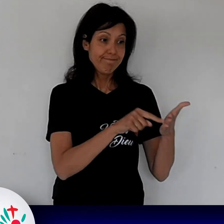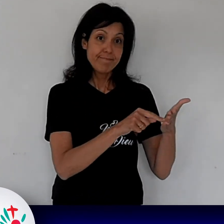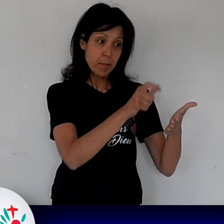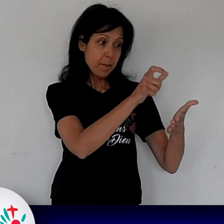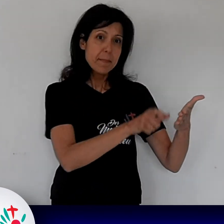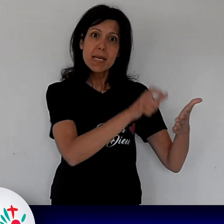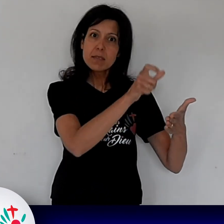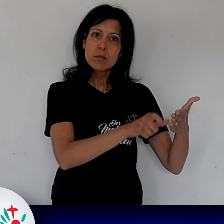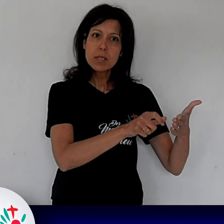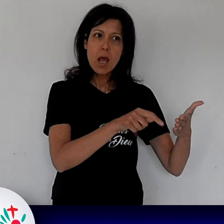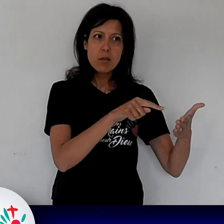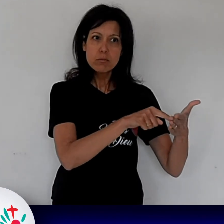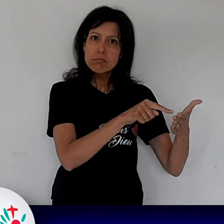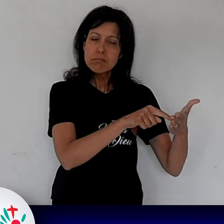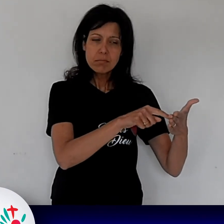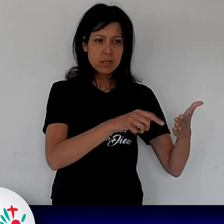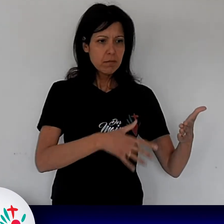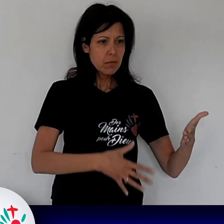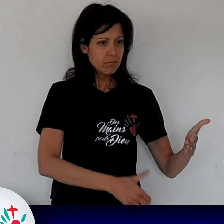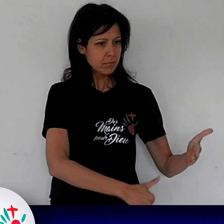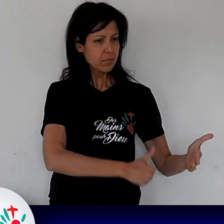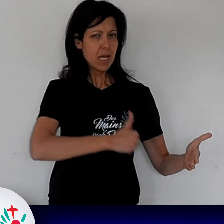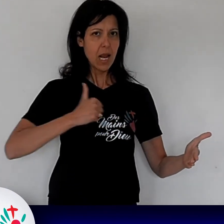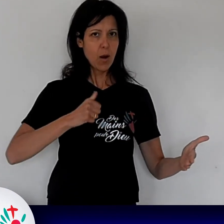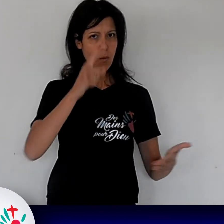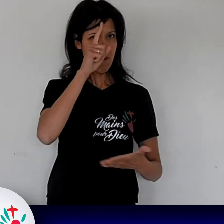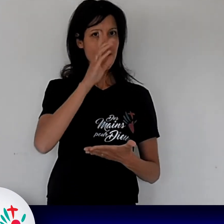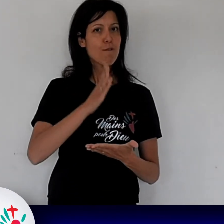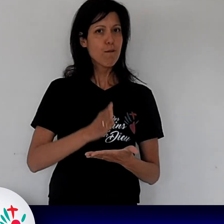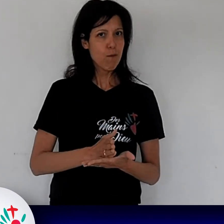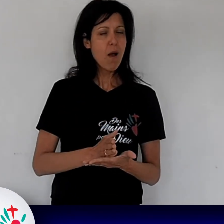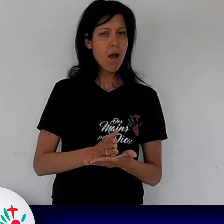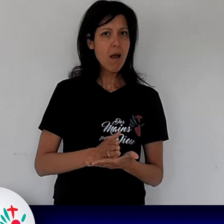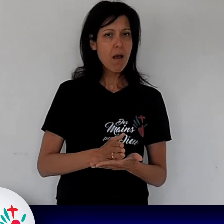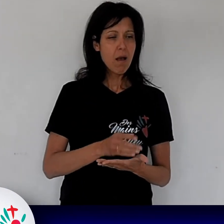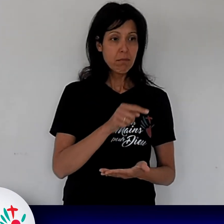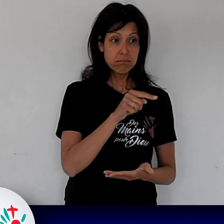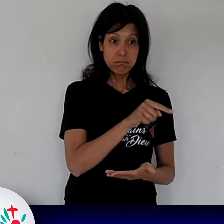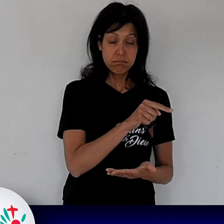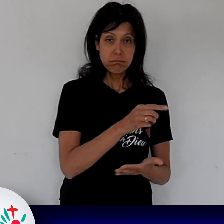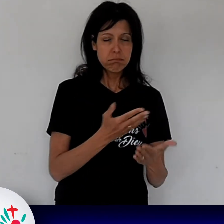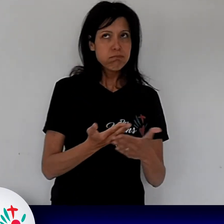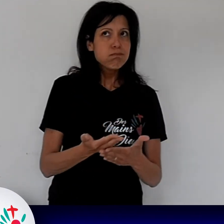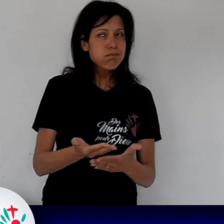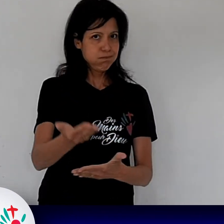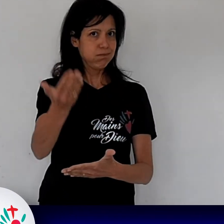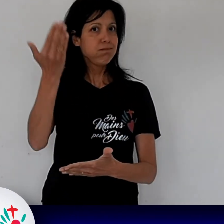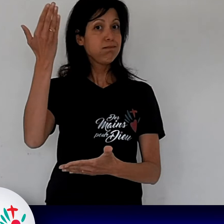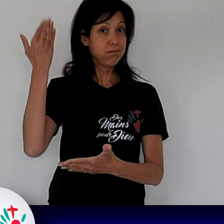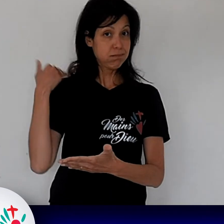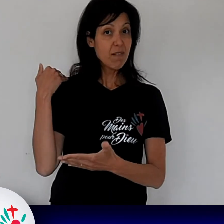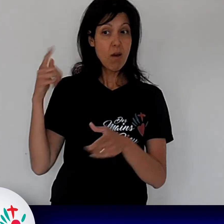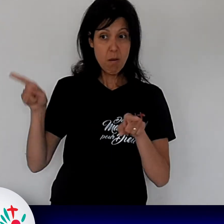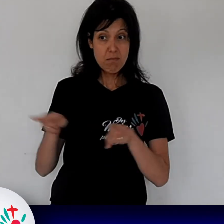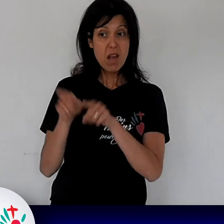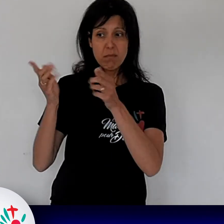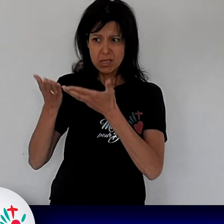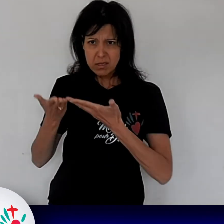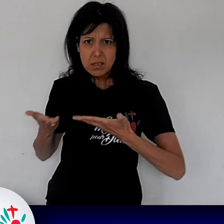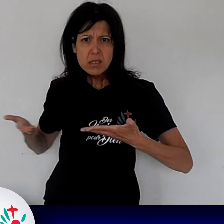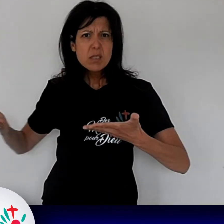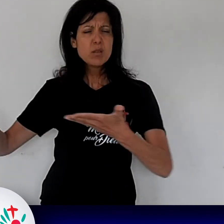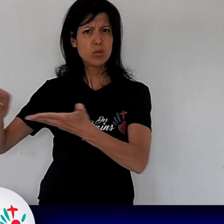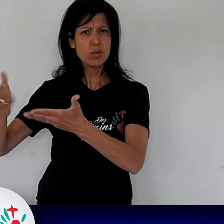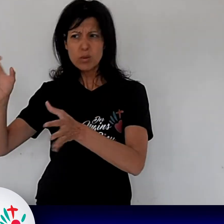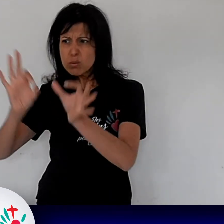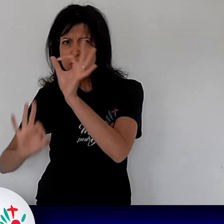mais dans leur temps à eux, dans leur moment à eux d'affliction, ils ont affronté les difficultés, les épreuves